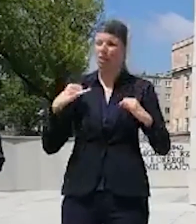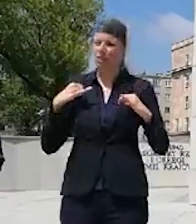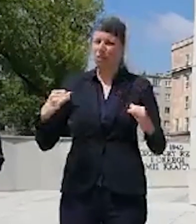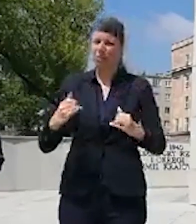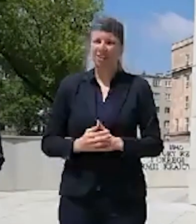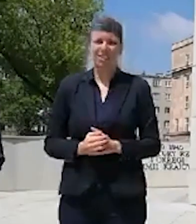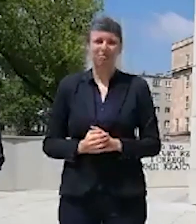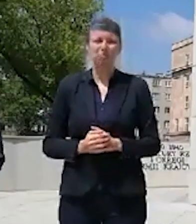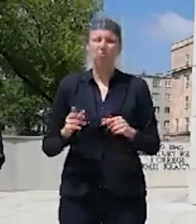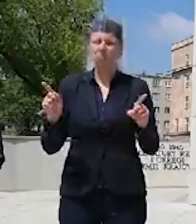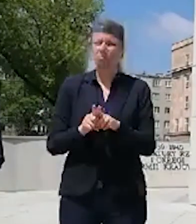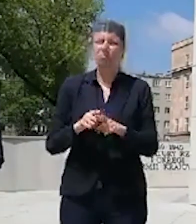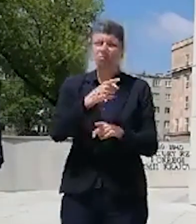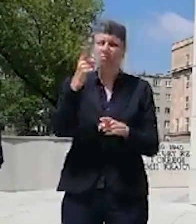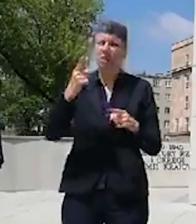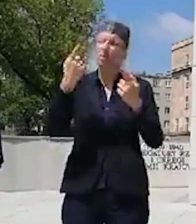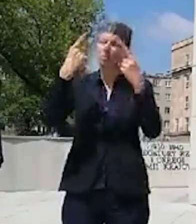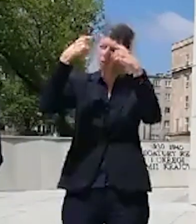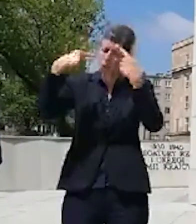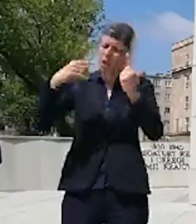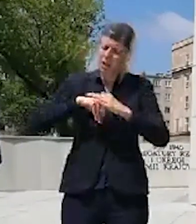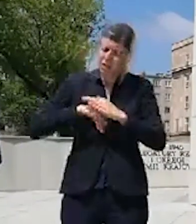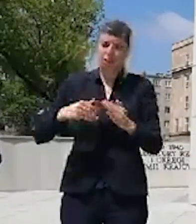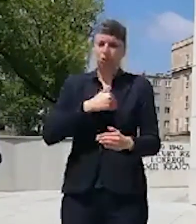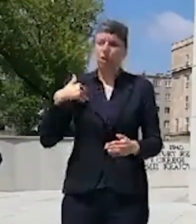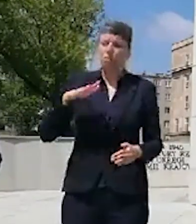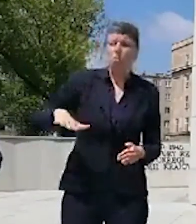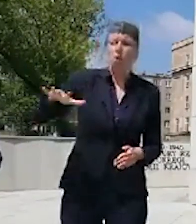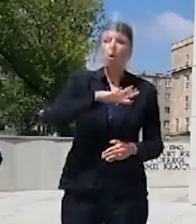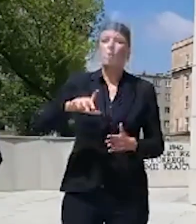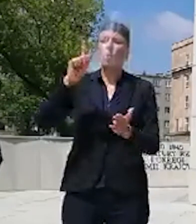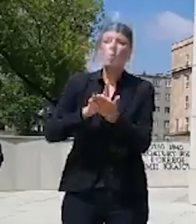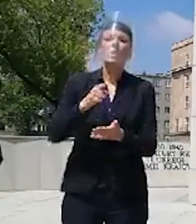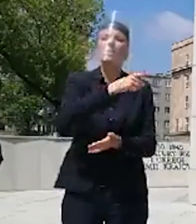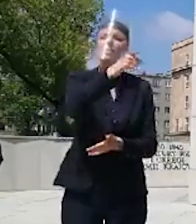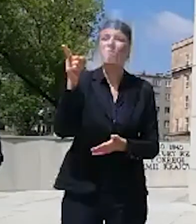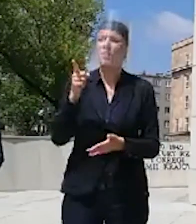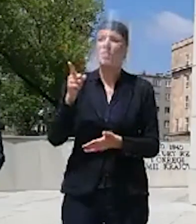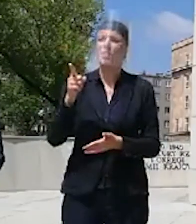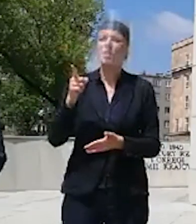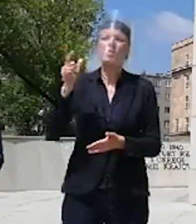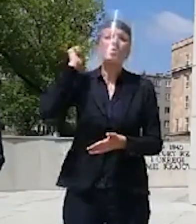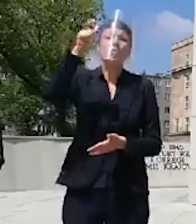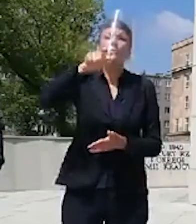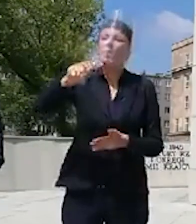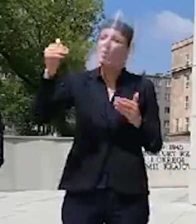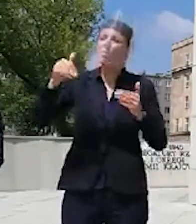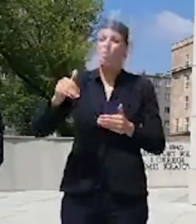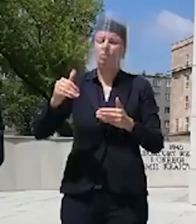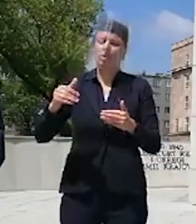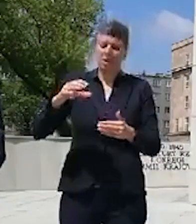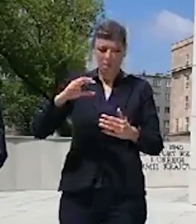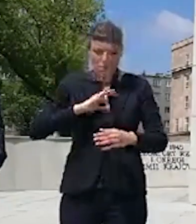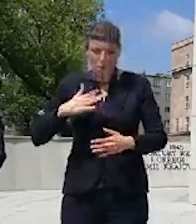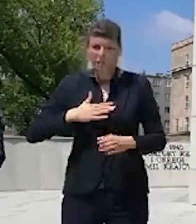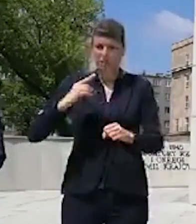jesteśmy w stanie zrobić w Polskę, w której, drogie panie, będziecie mogły podejmować świadome, wolne decyzje dotyczące swojego życia, bo często